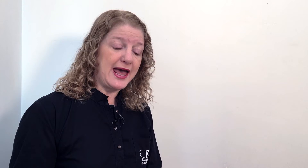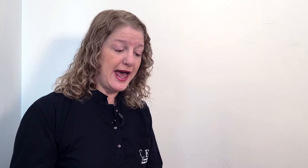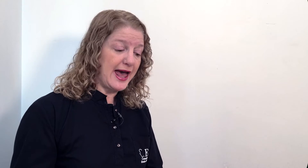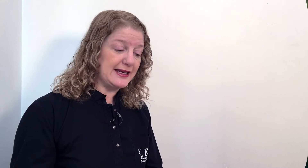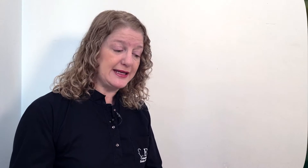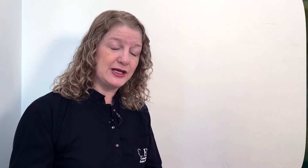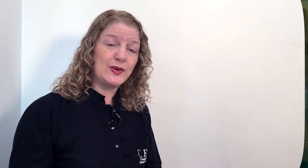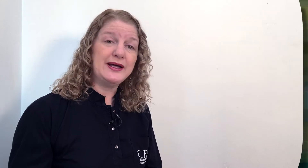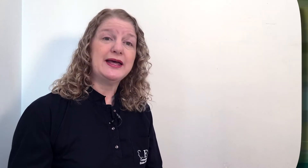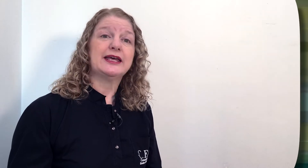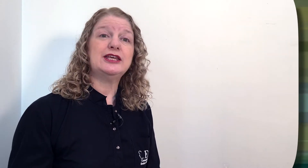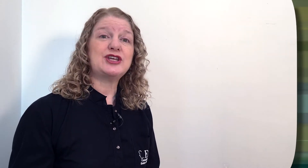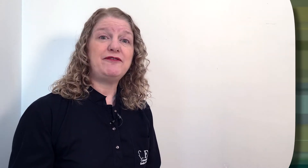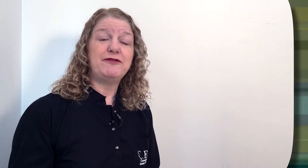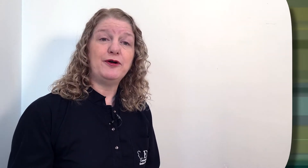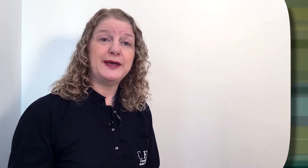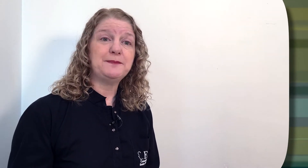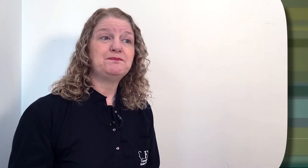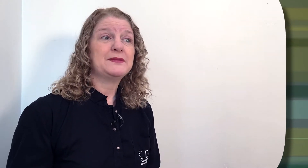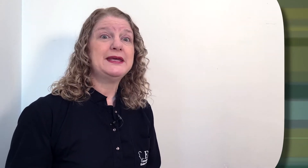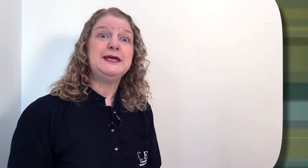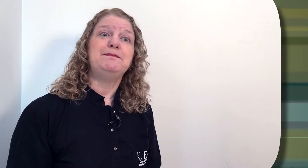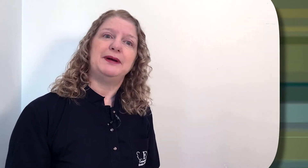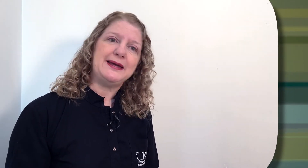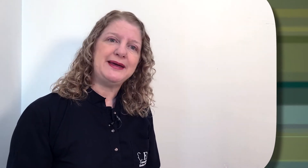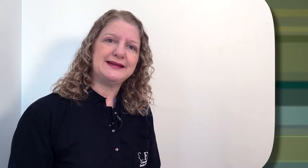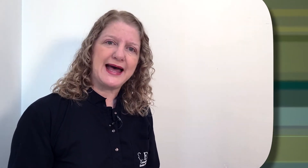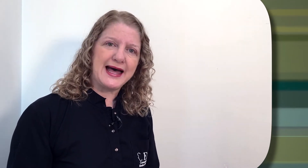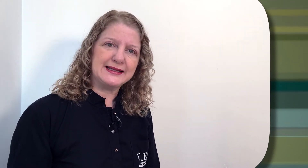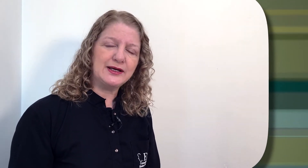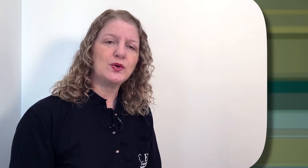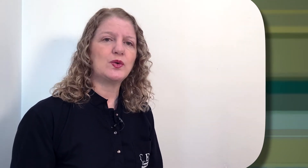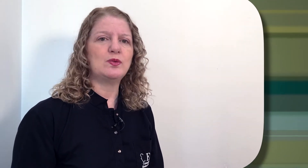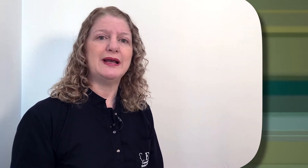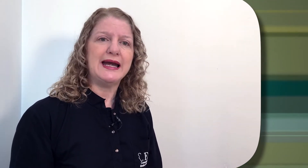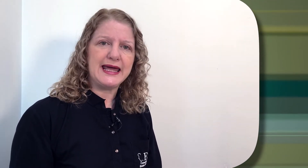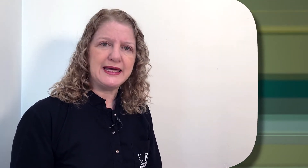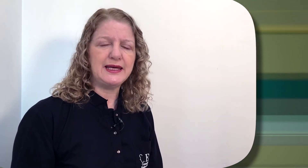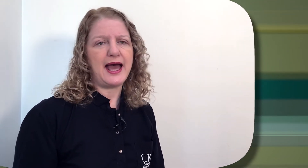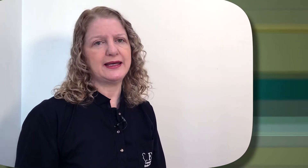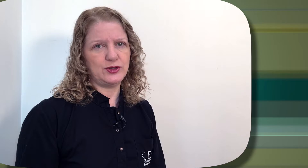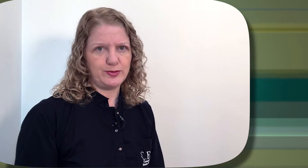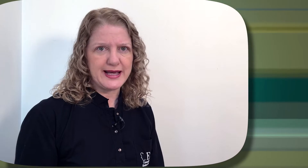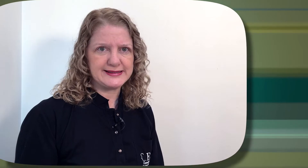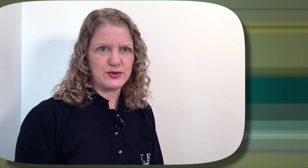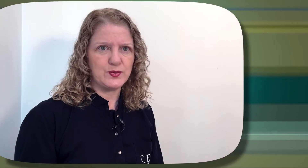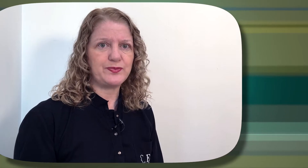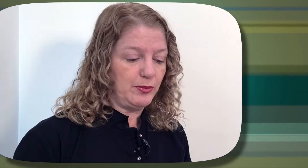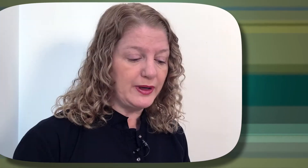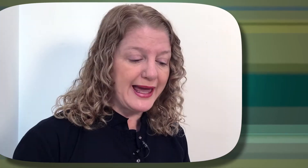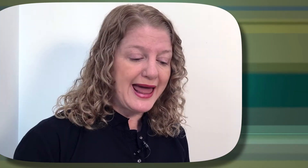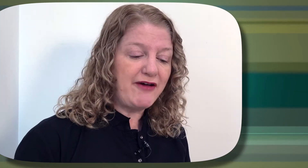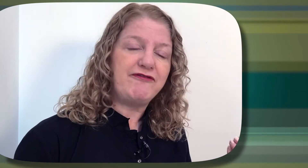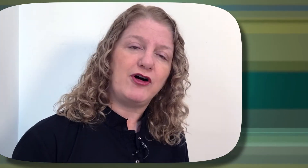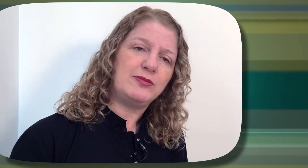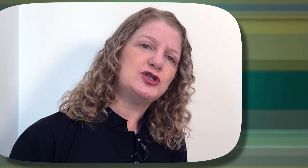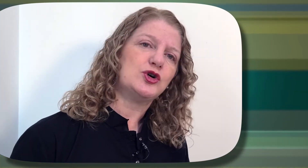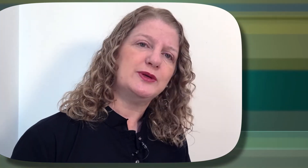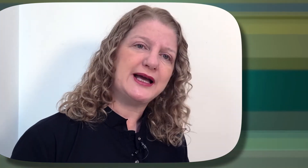a língua que já foi implementada com uma lei aqui no Brasil, porque ela é a forma de